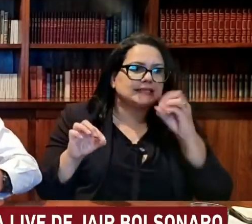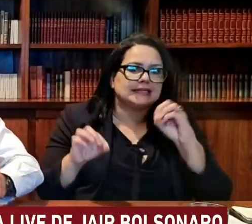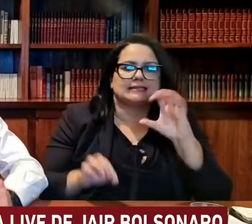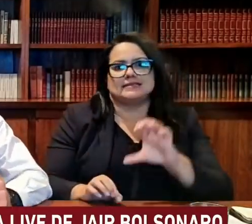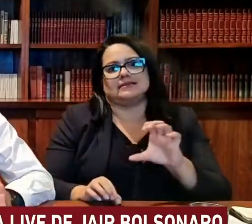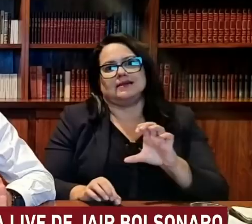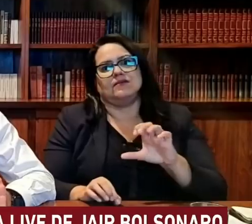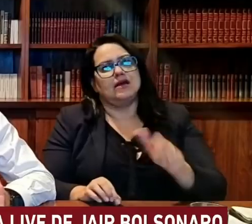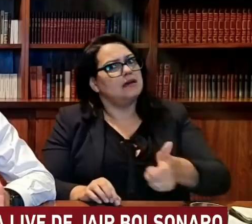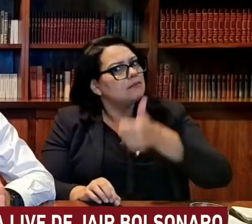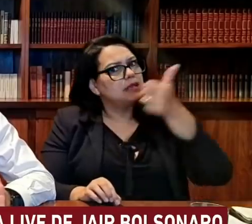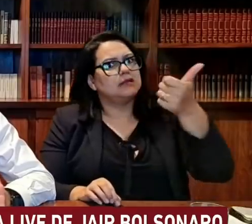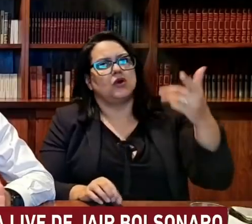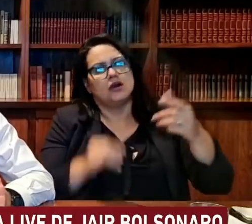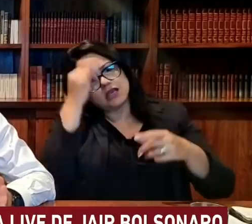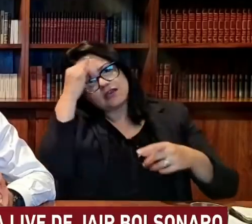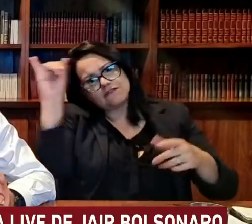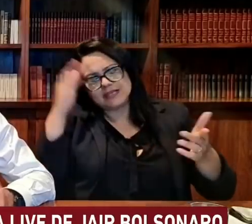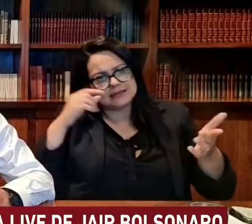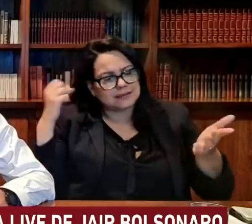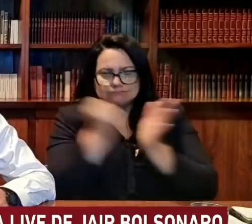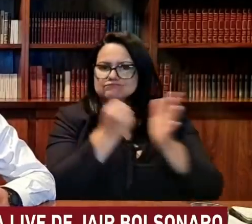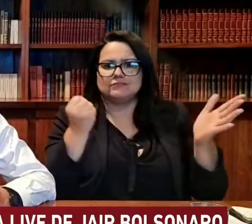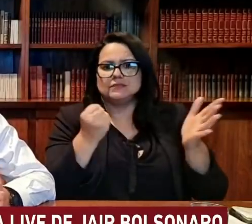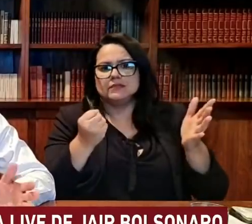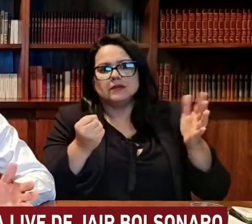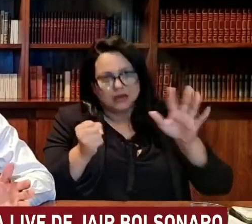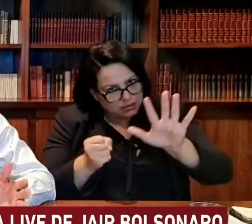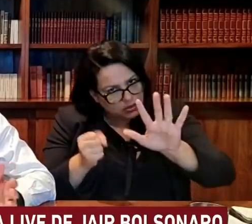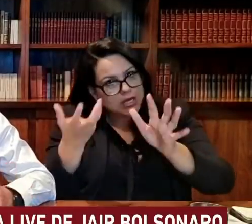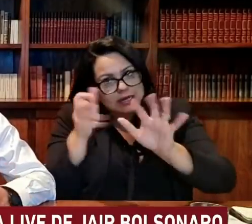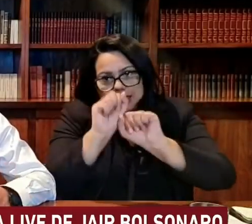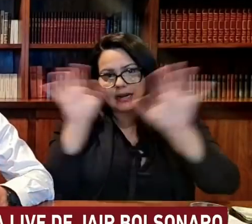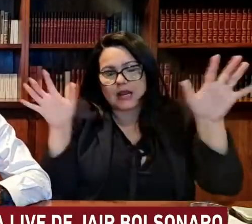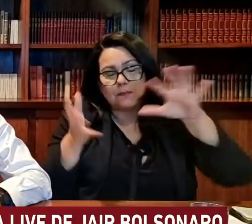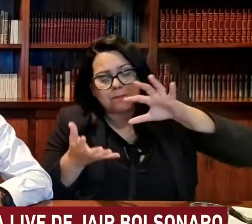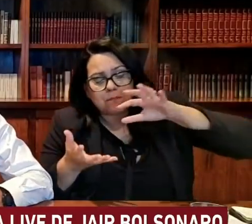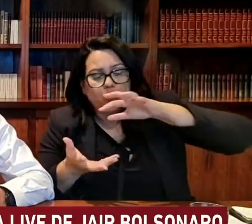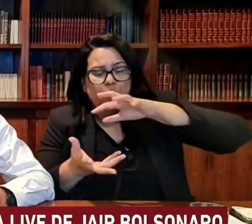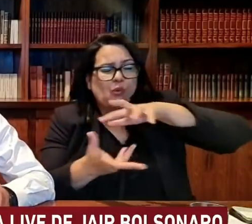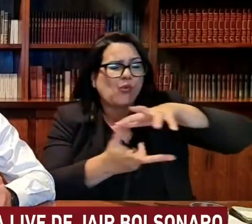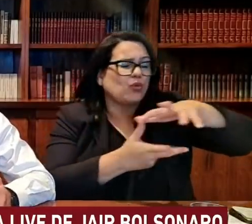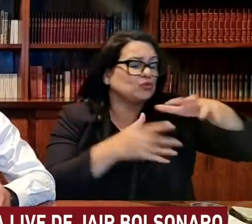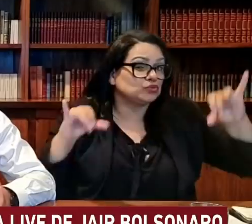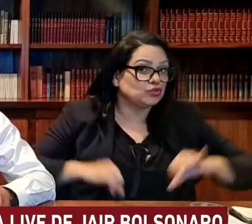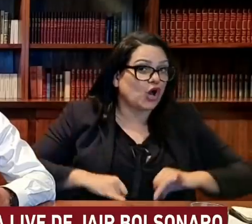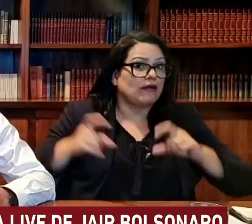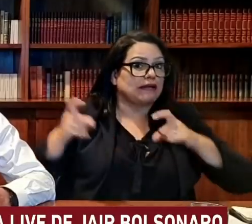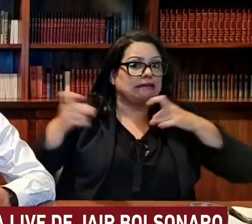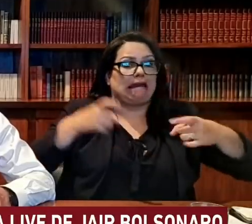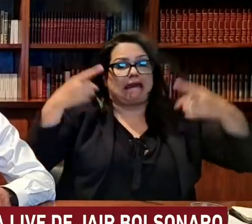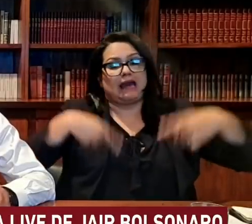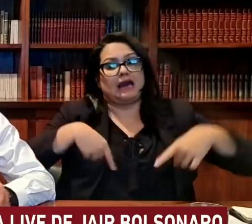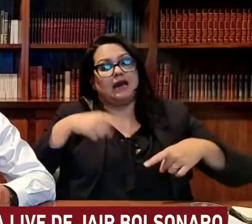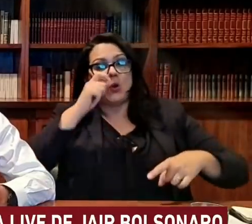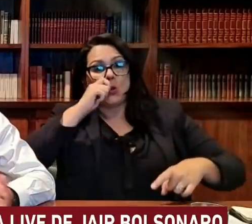diminui esse impacto. E deixa bem claro, o mundo todo está sofrendo com a questão da guerra da Ucrânia e